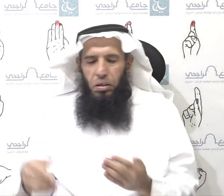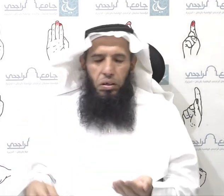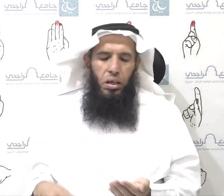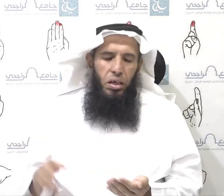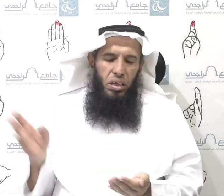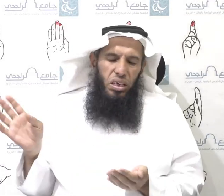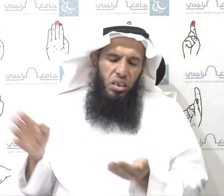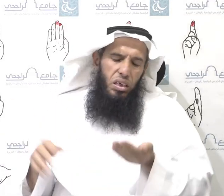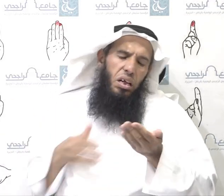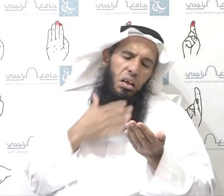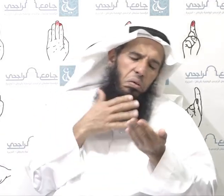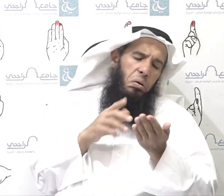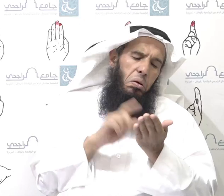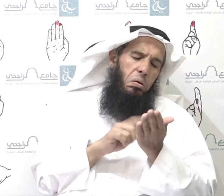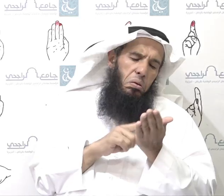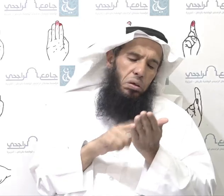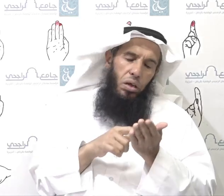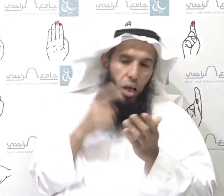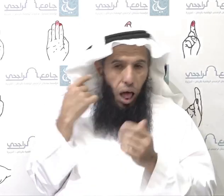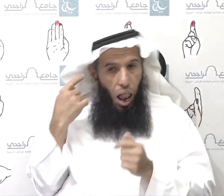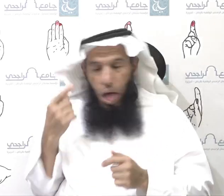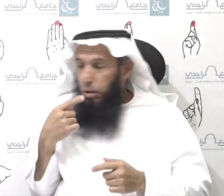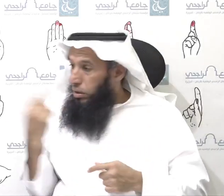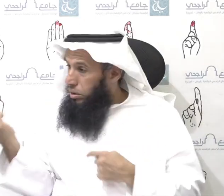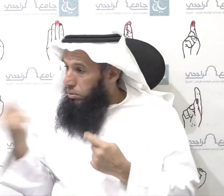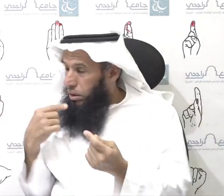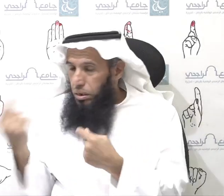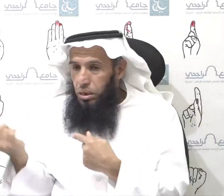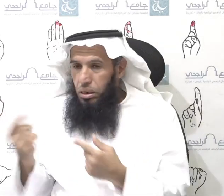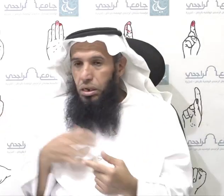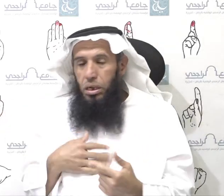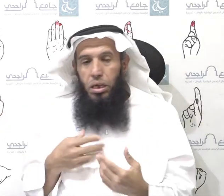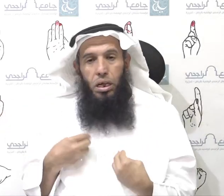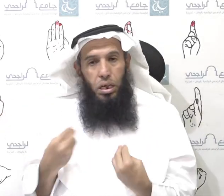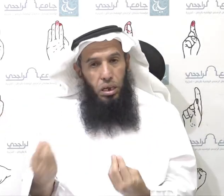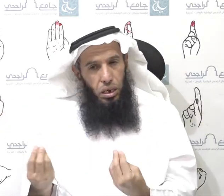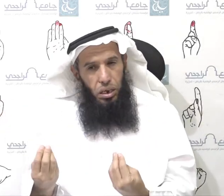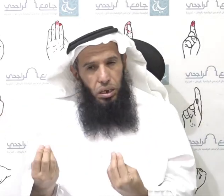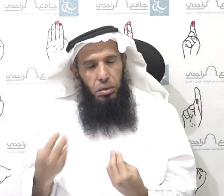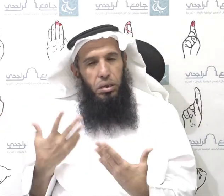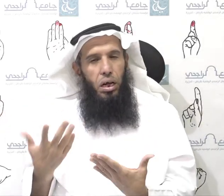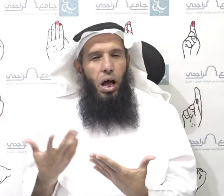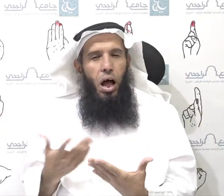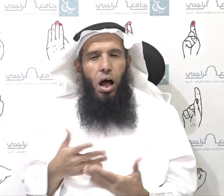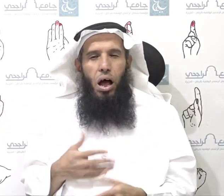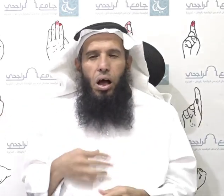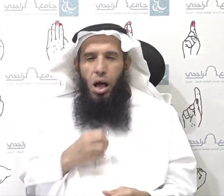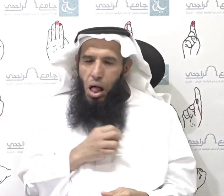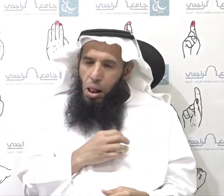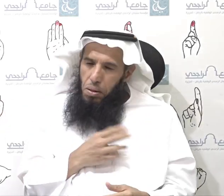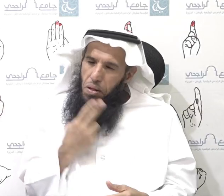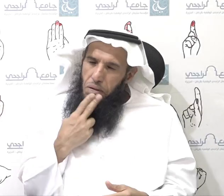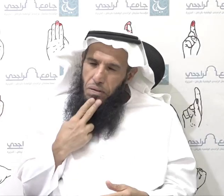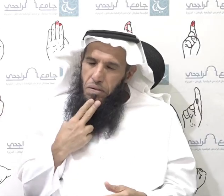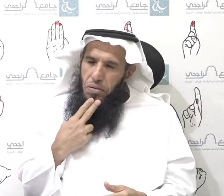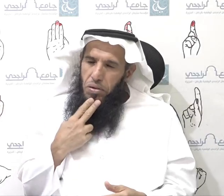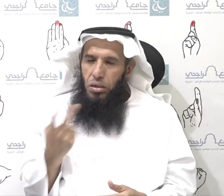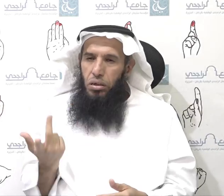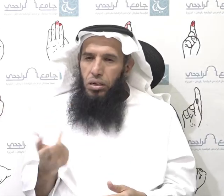واستأنسوا بأحاديثهم، واطلبوا قصص حياتهم وما مر بهم، وتحدثوا معهم عن إكرام